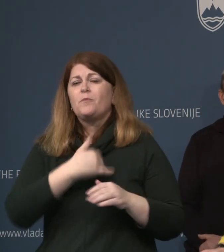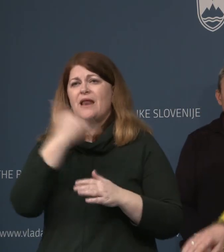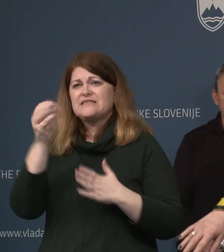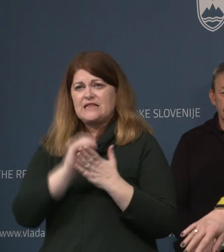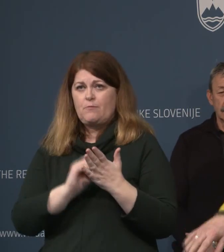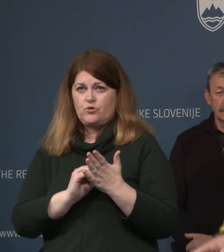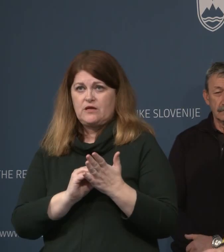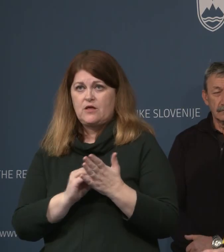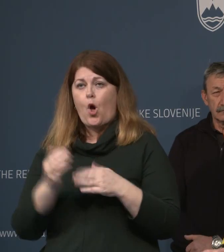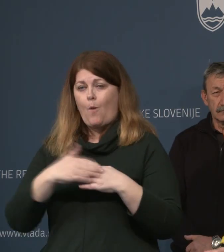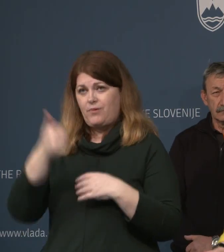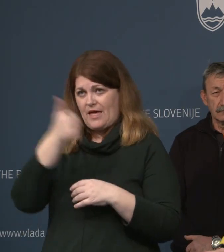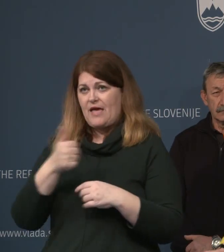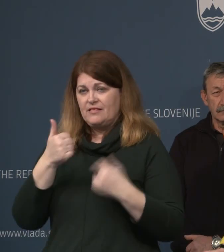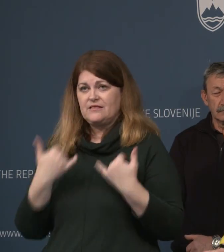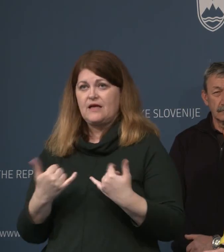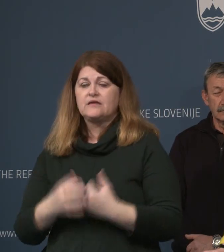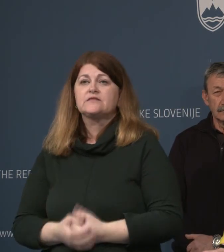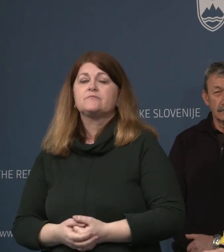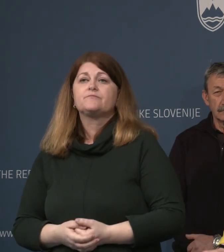podatke ob enih danes.